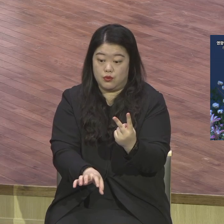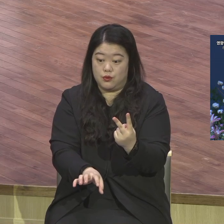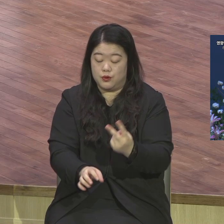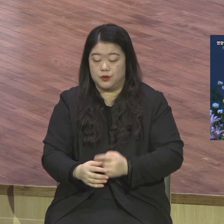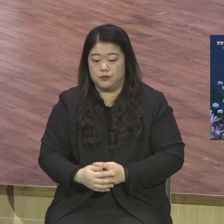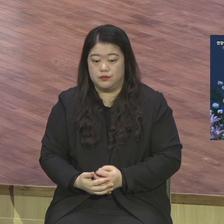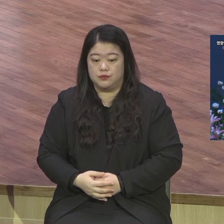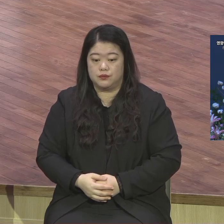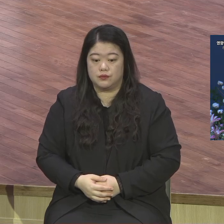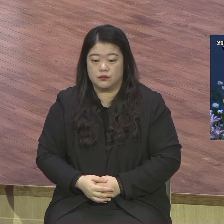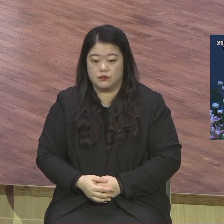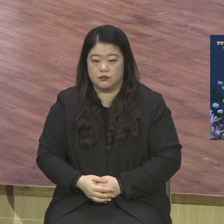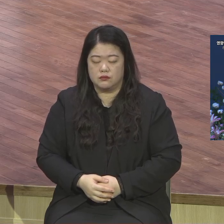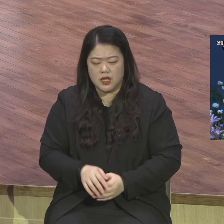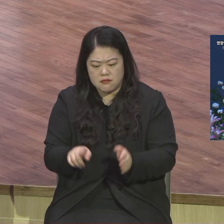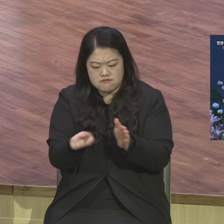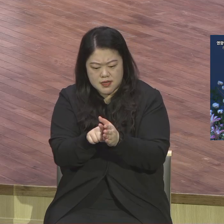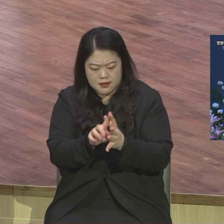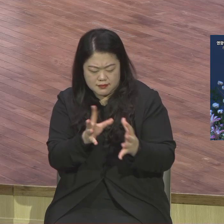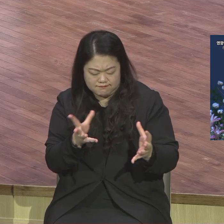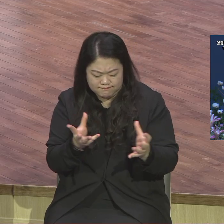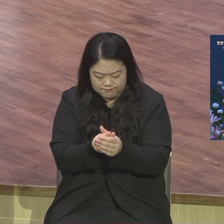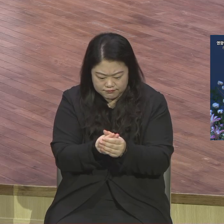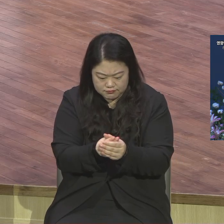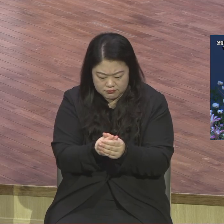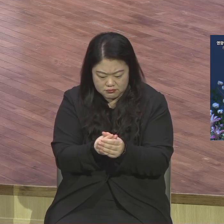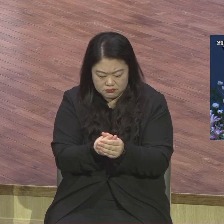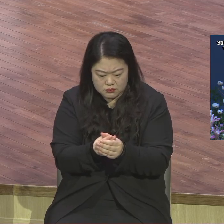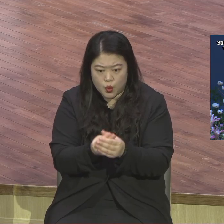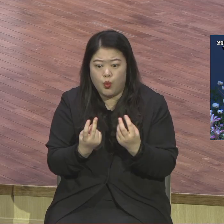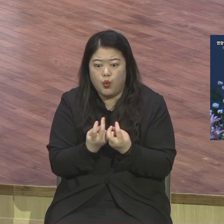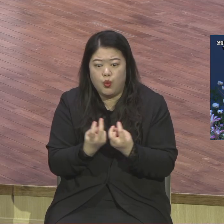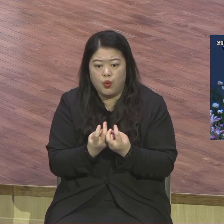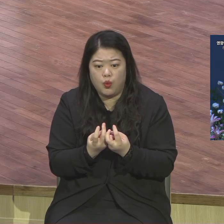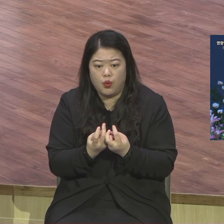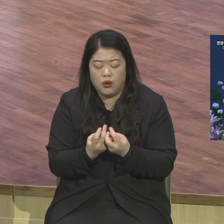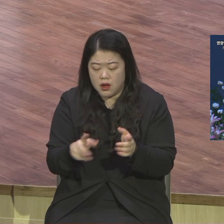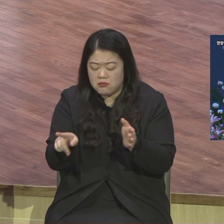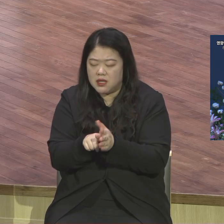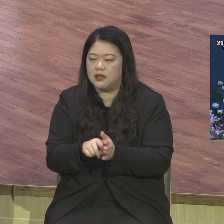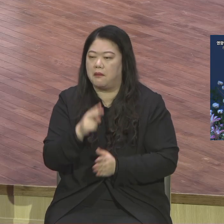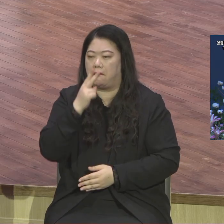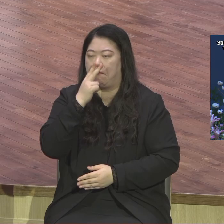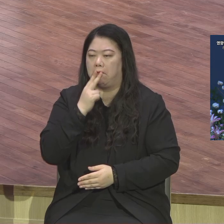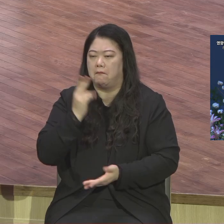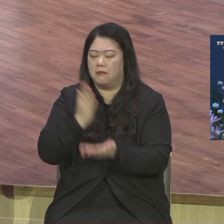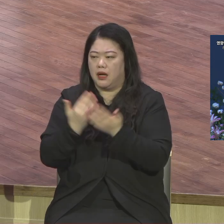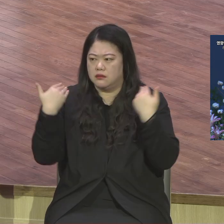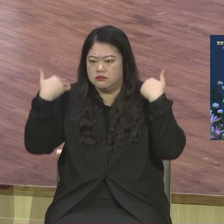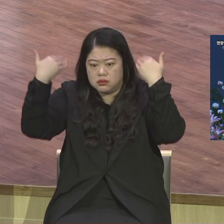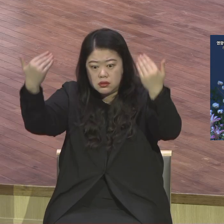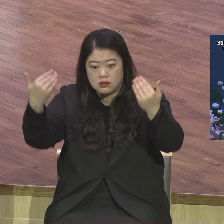메시지예요. 어떻게 온전한 믿음, 성숙한 믿음을 가질 수 있느냐?